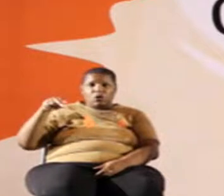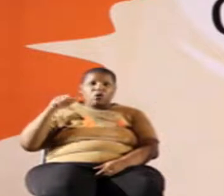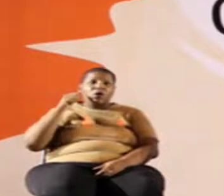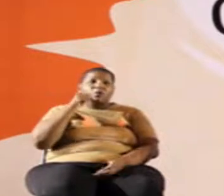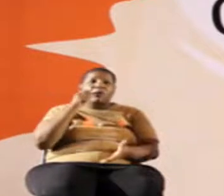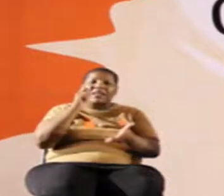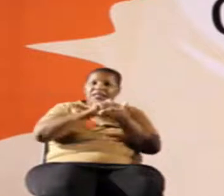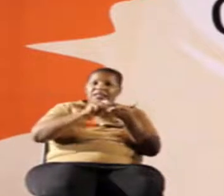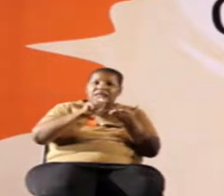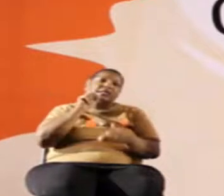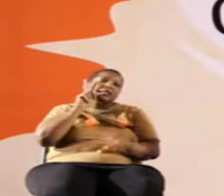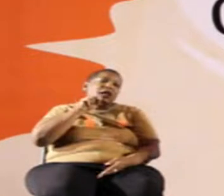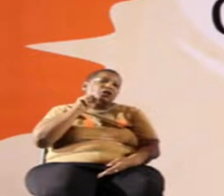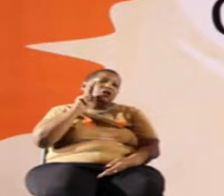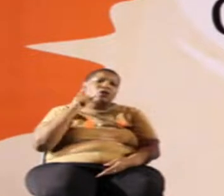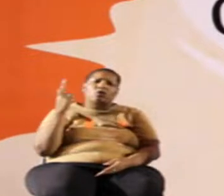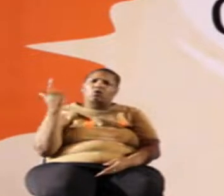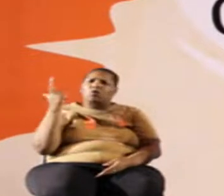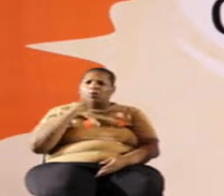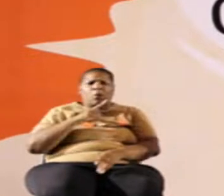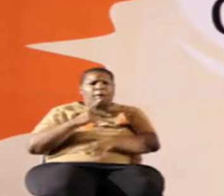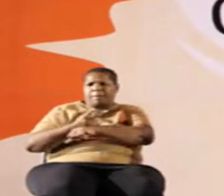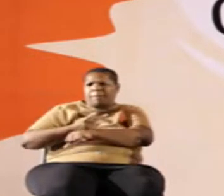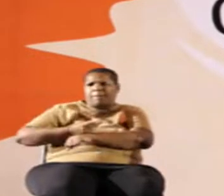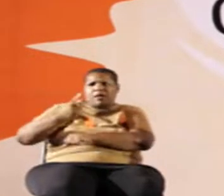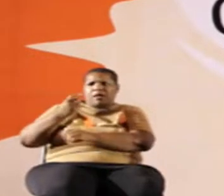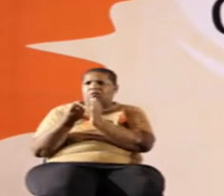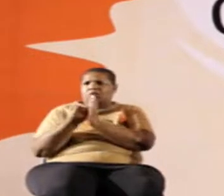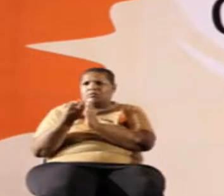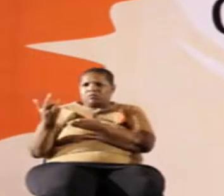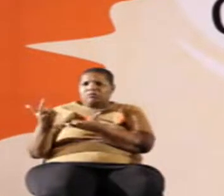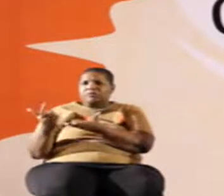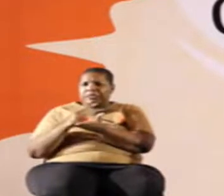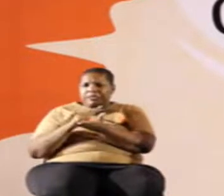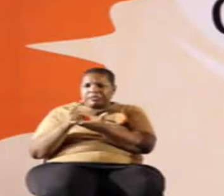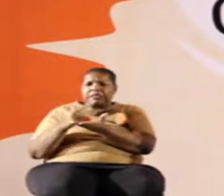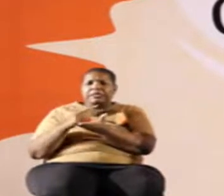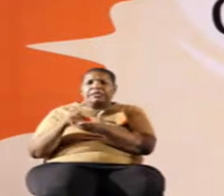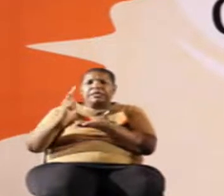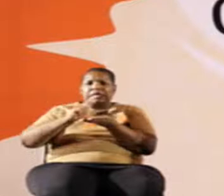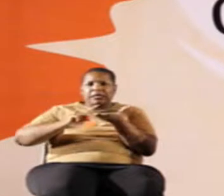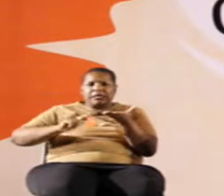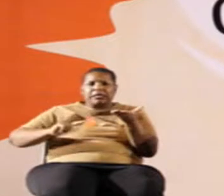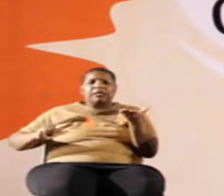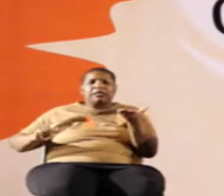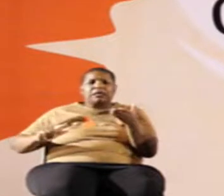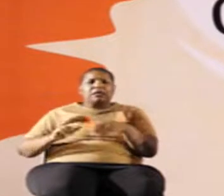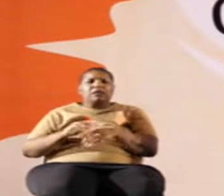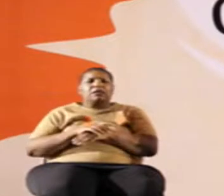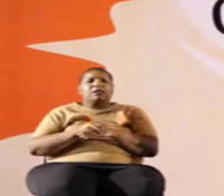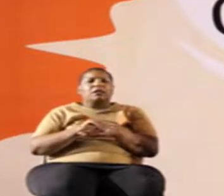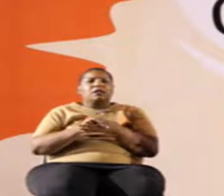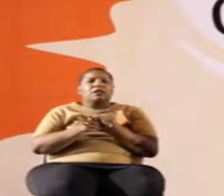estadunidense que ganhou muitos prêmios, Pulitzer, Nobel de Literatura, etc., etc., faleceu não faz muito tempo.